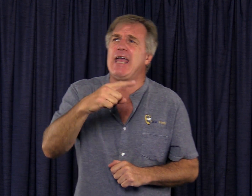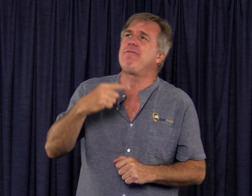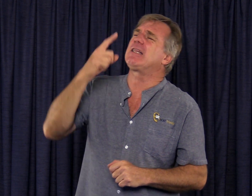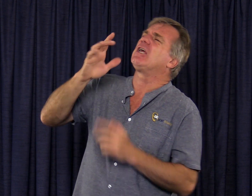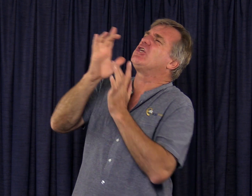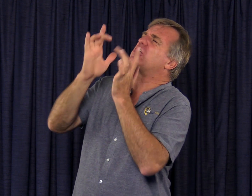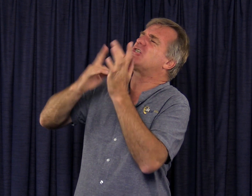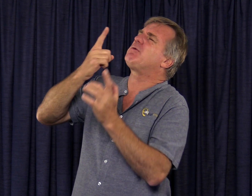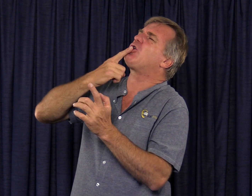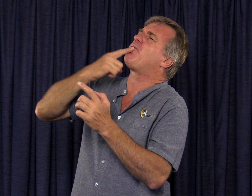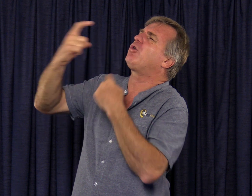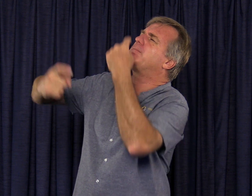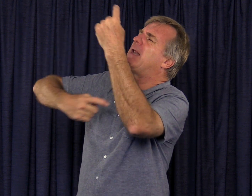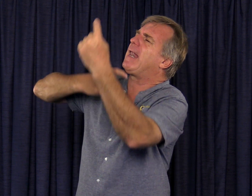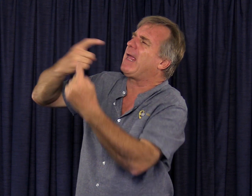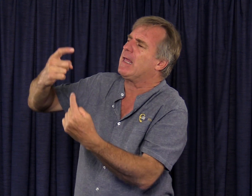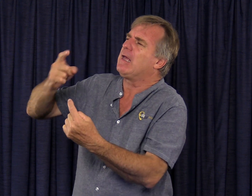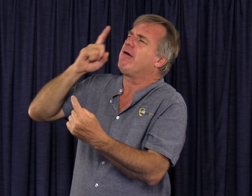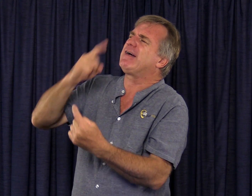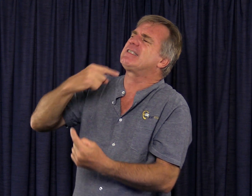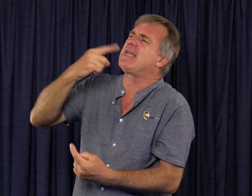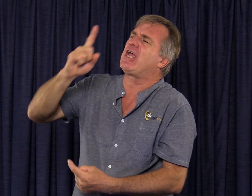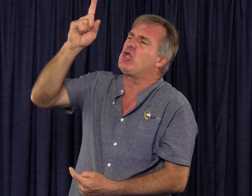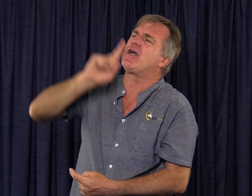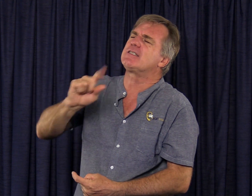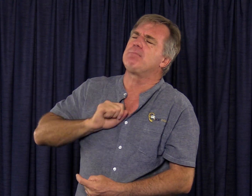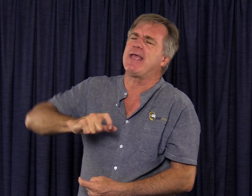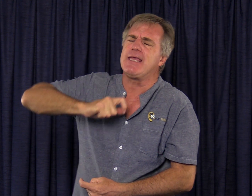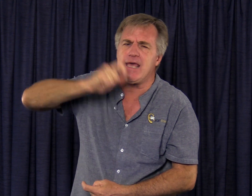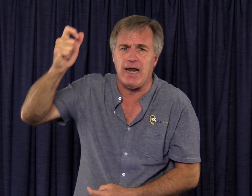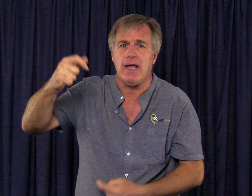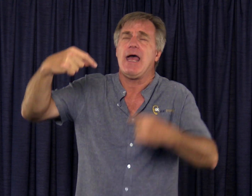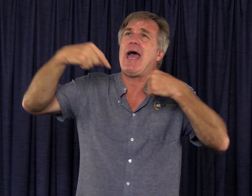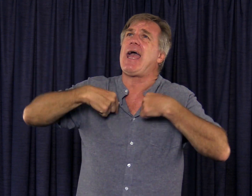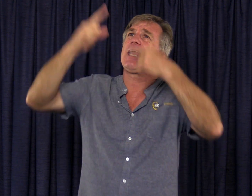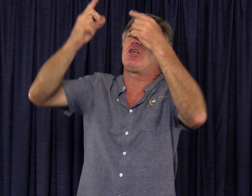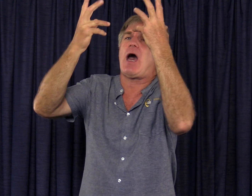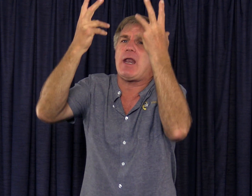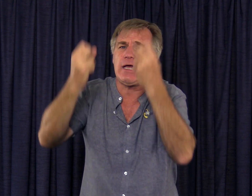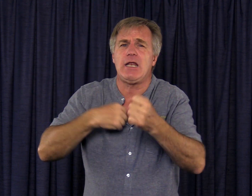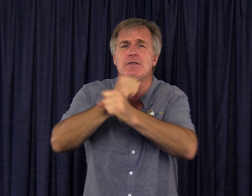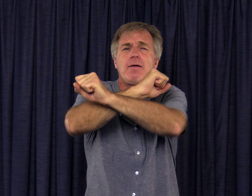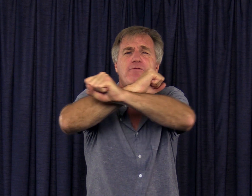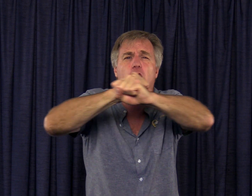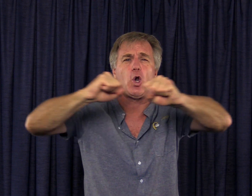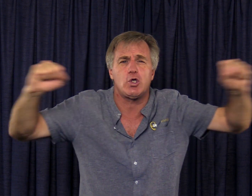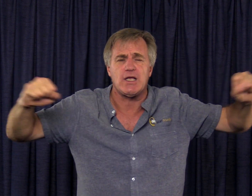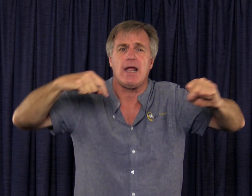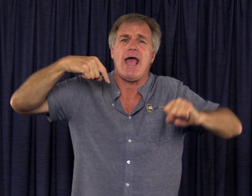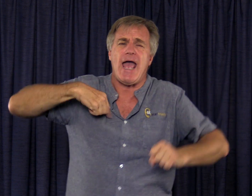wat Jesus met jou mond bely, wat sê, U is my Here, ek het U aangeneem as my verlosser, ek